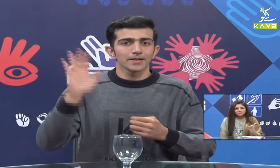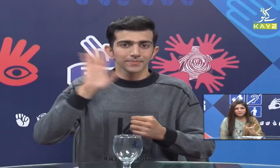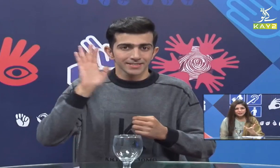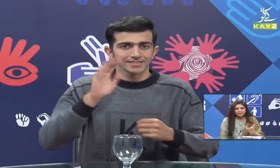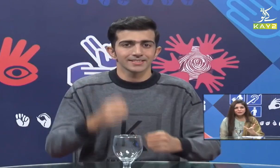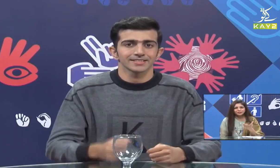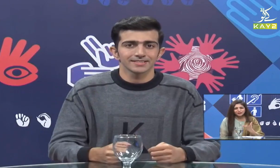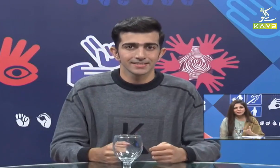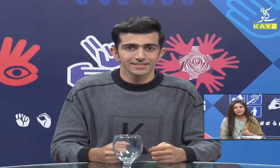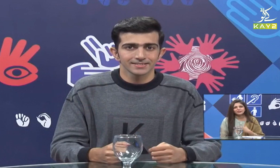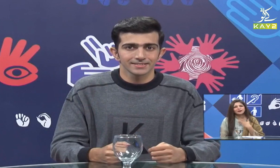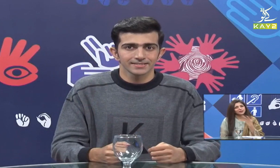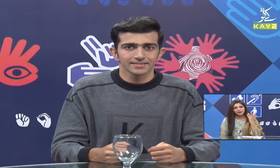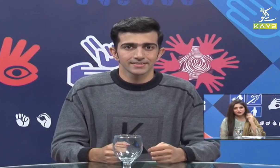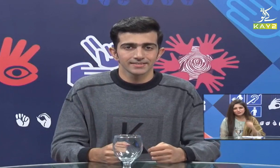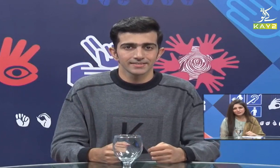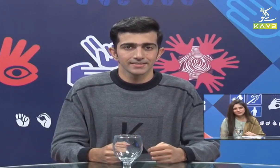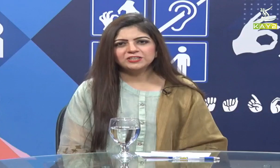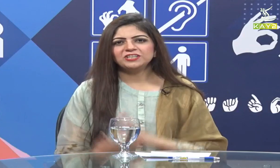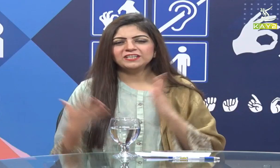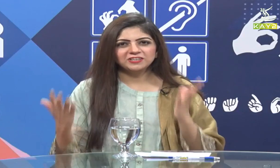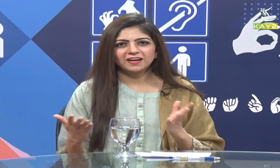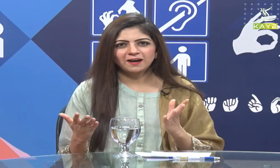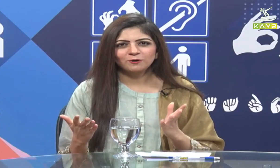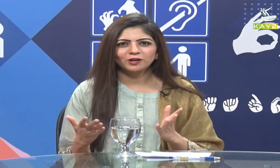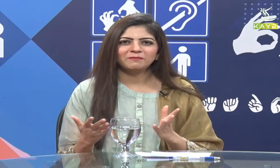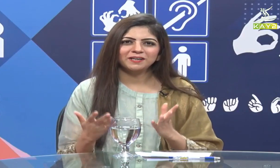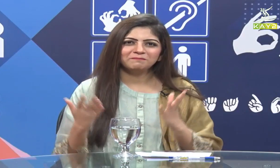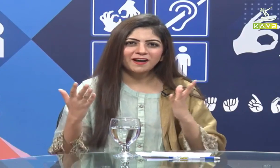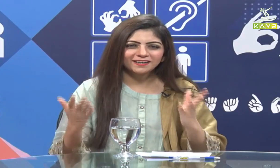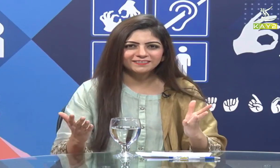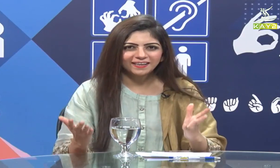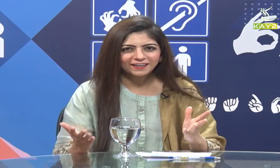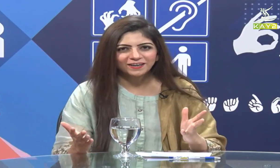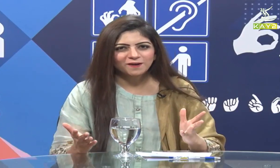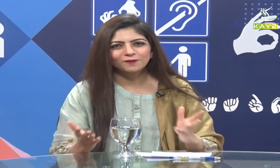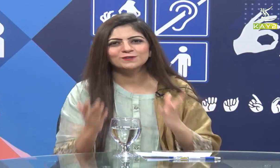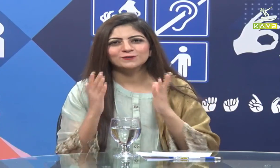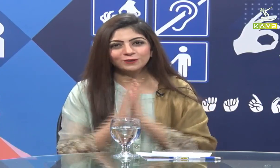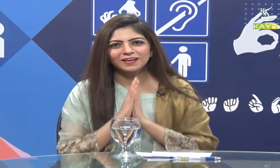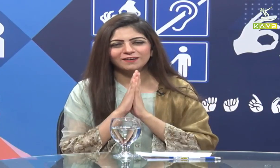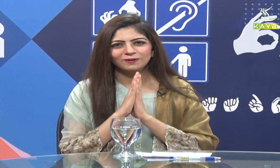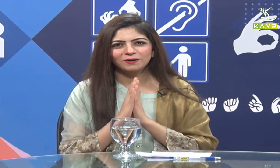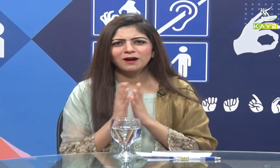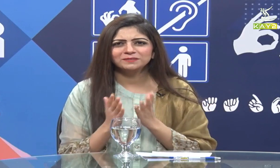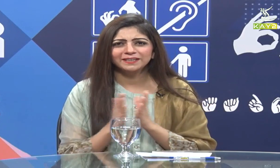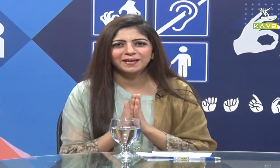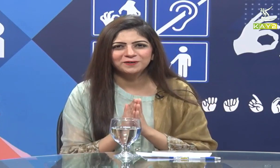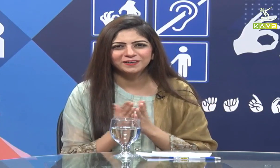मिलते हैं। अपना ख्याल रखिएगा। अल्लाह हाफिज़। जी जनाब, और हमारे प्यारे देखने और सुनने वालों, अब आप ये कह रहे होंगे